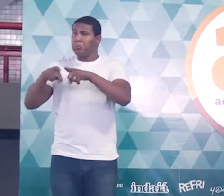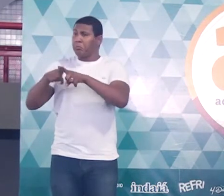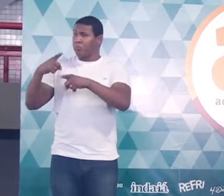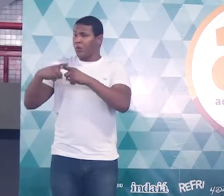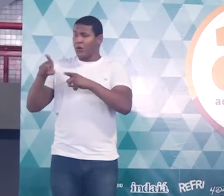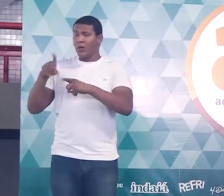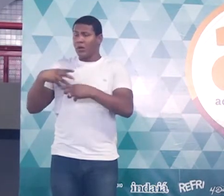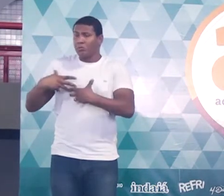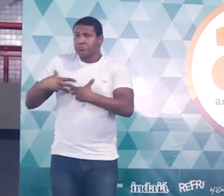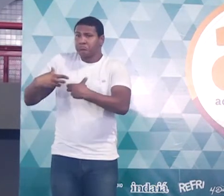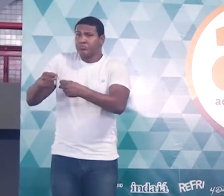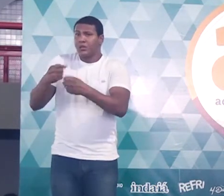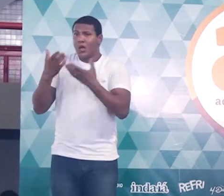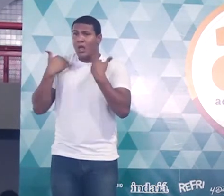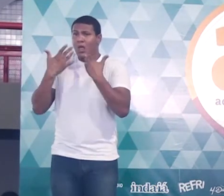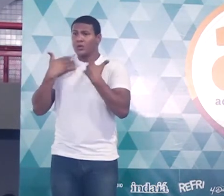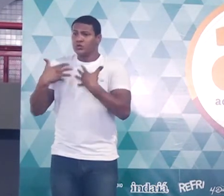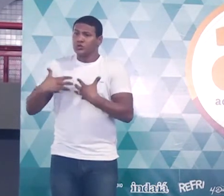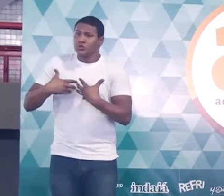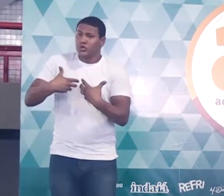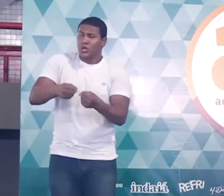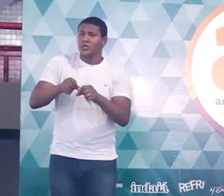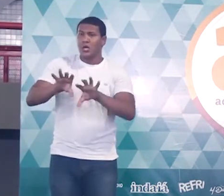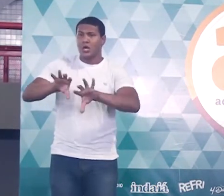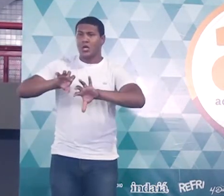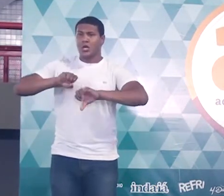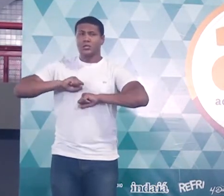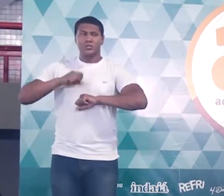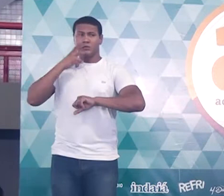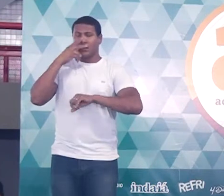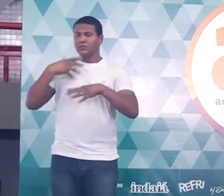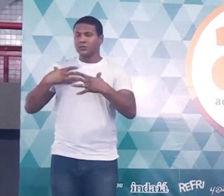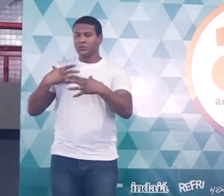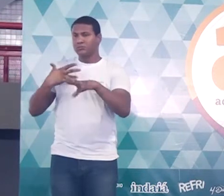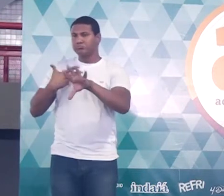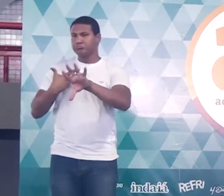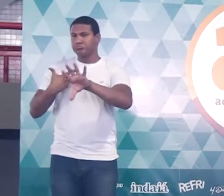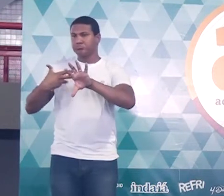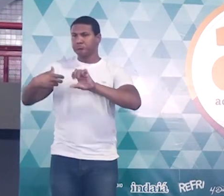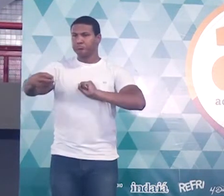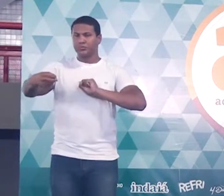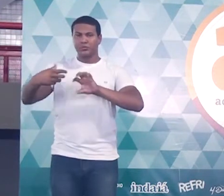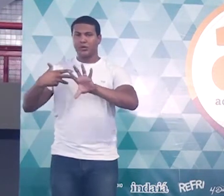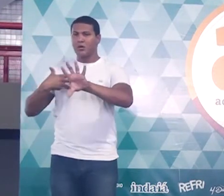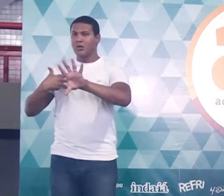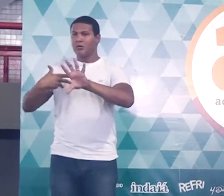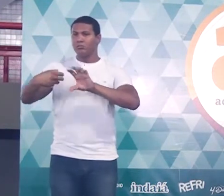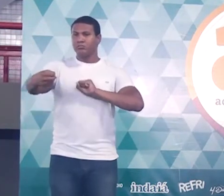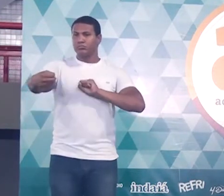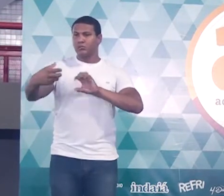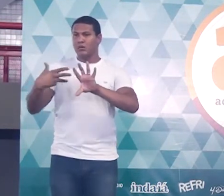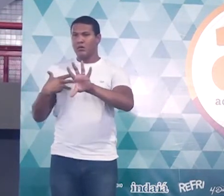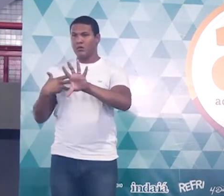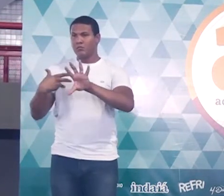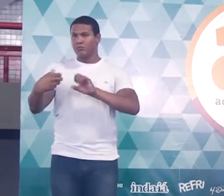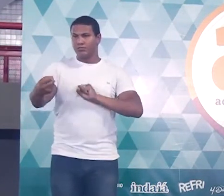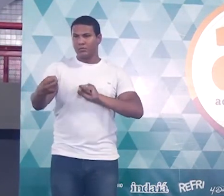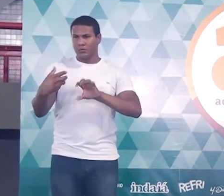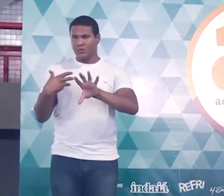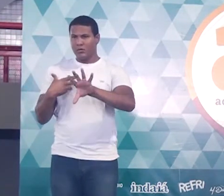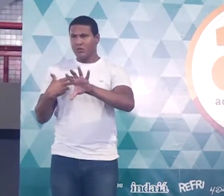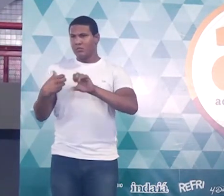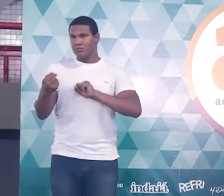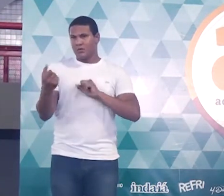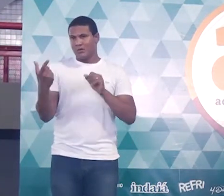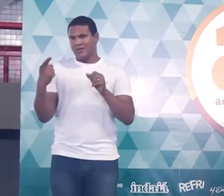te aquecendo também. Ela emite radiação. Vocês estão emitindo radiação. Eu só não sou o predador para ver, né? O predador tem